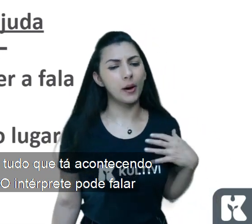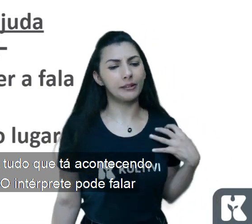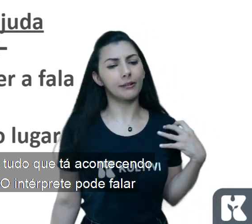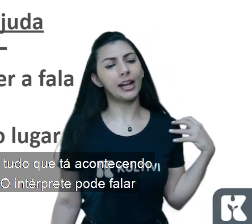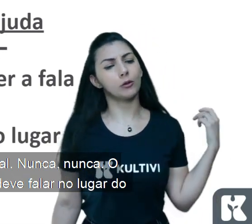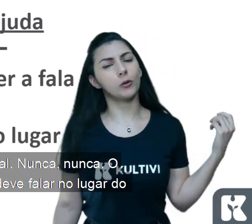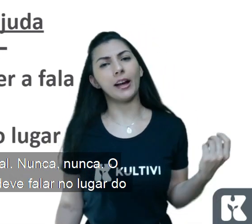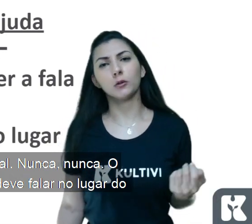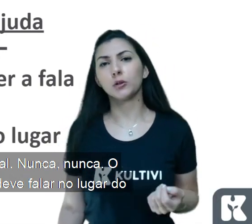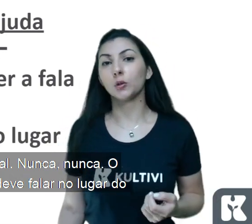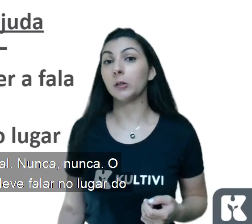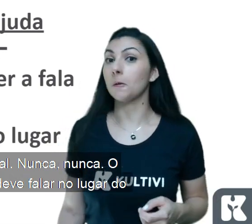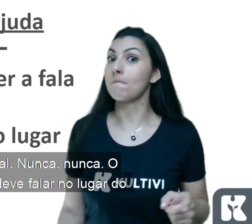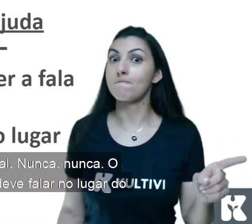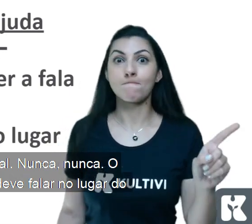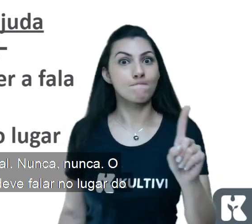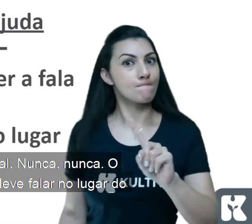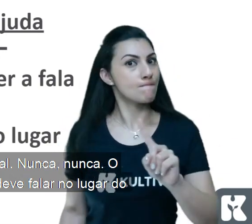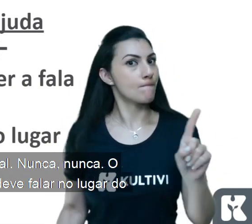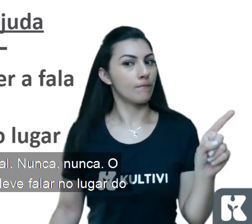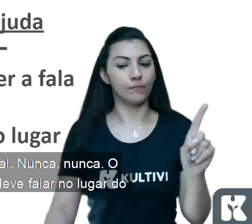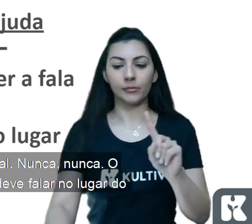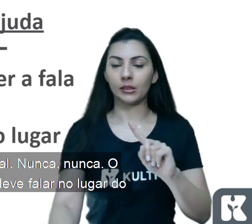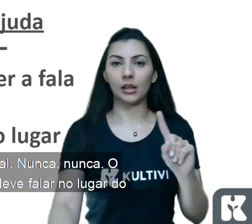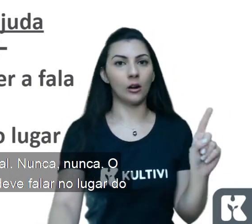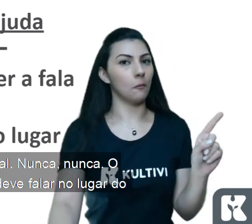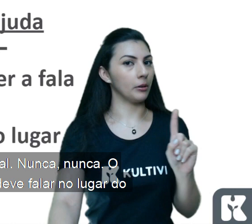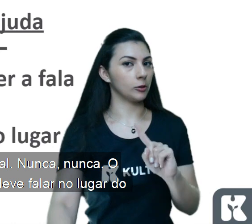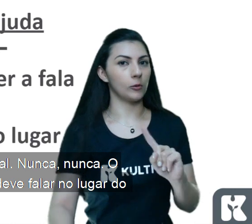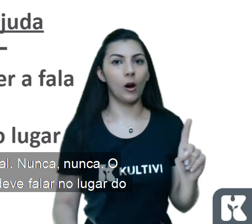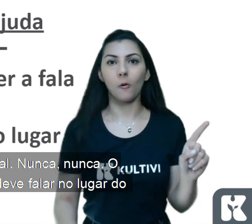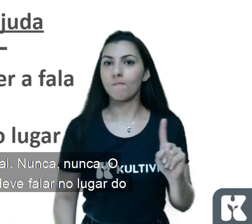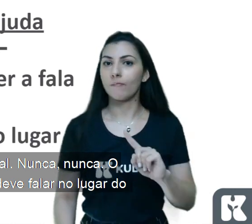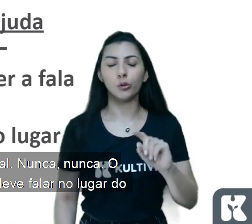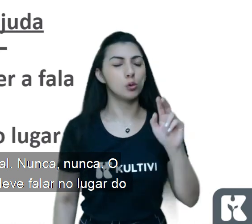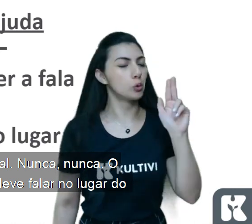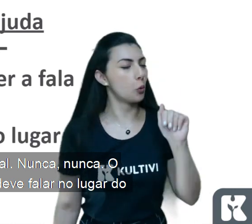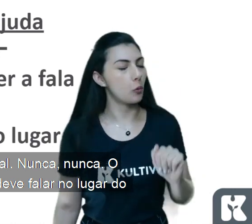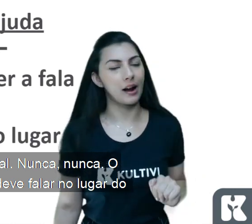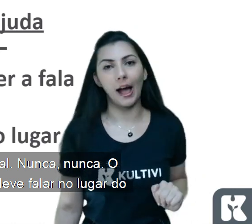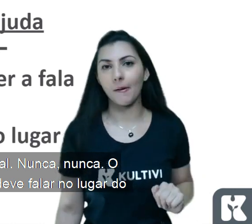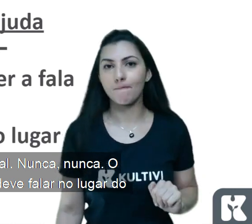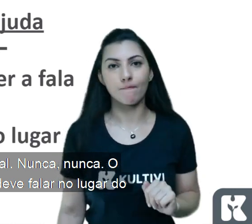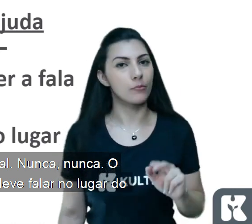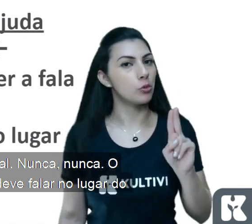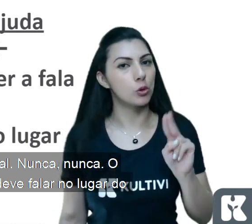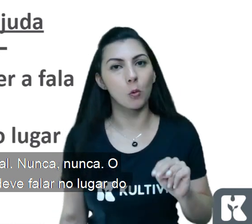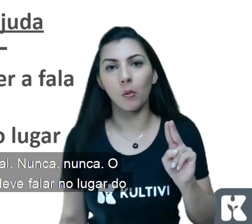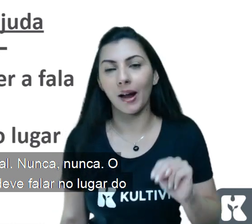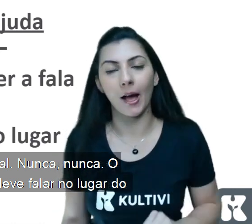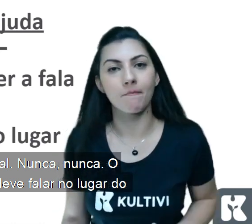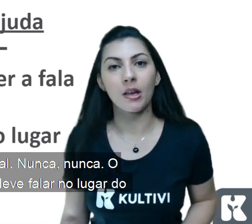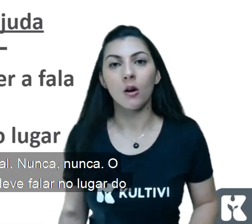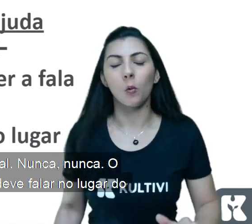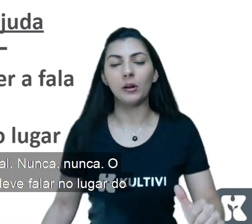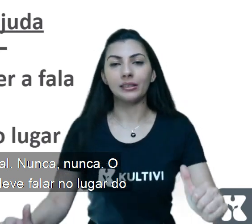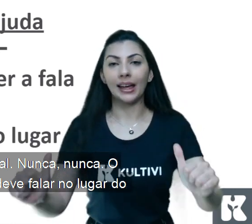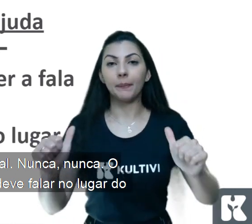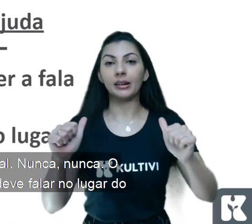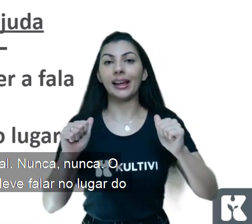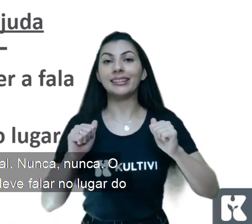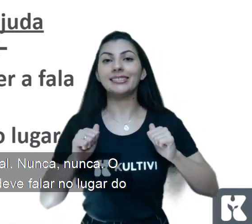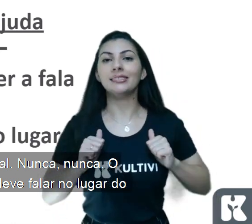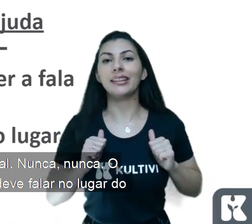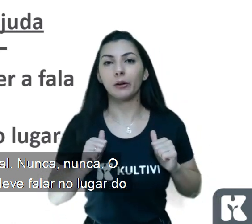intérprete pode falar no lugar do surdo? Não, pessoal, nunca.